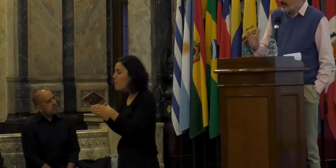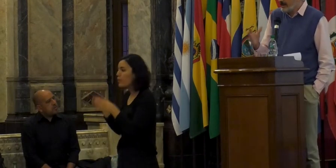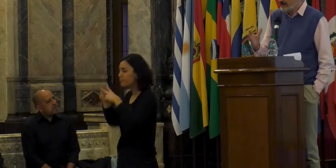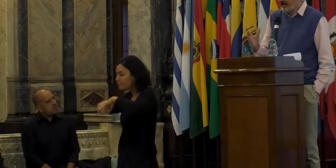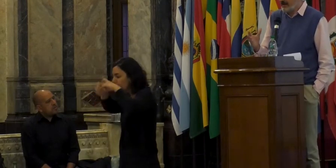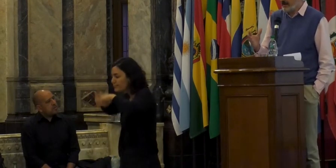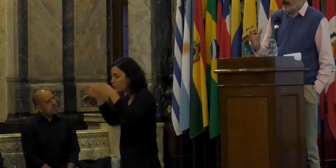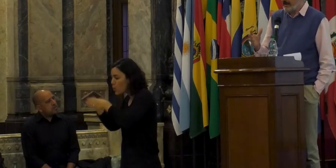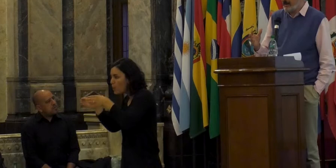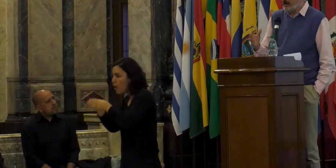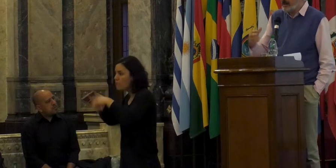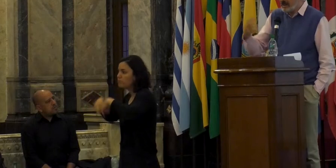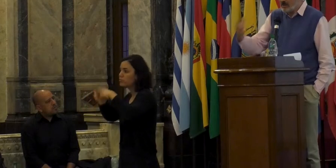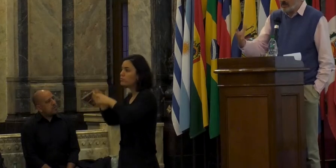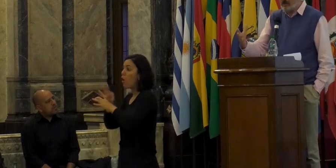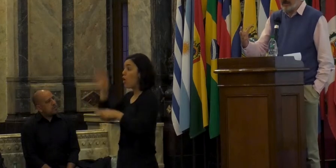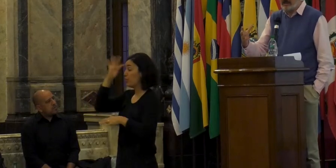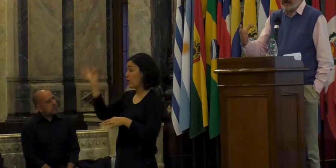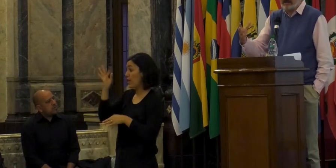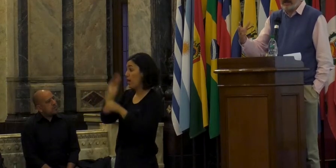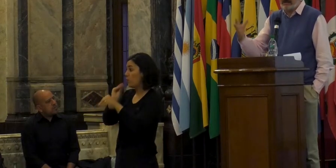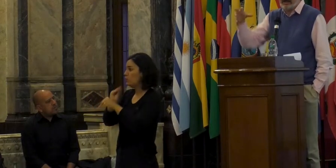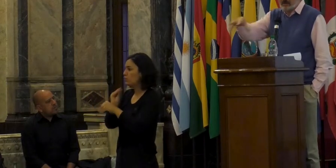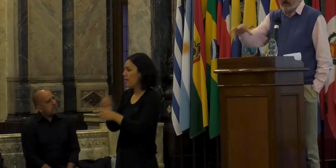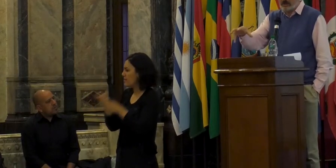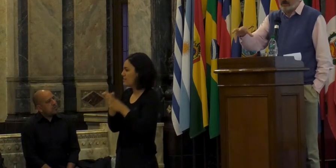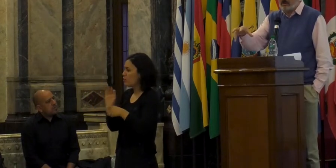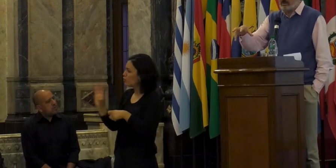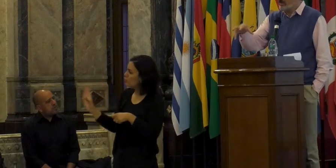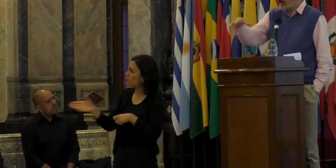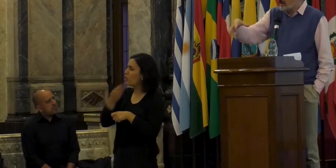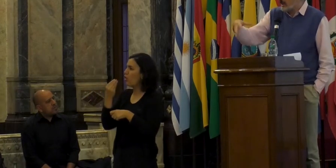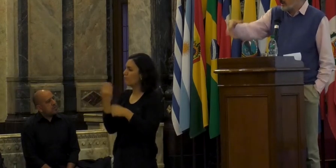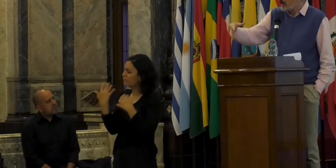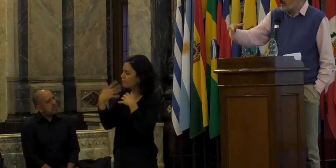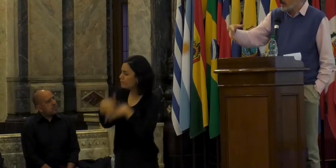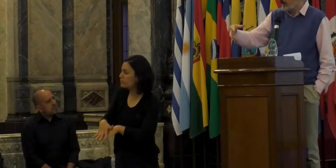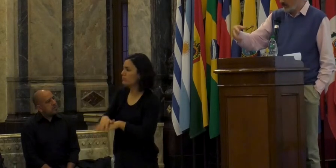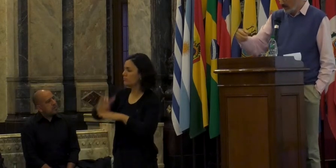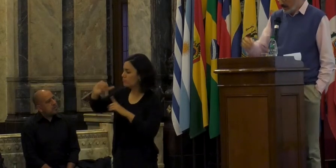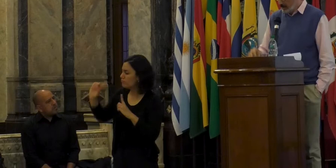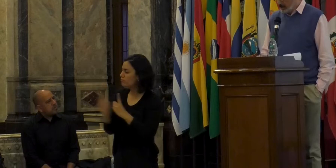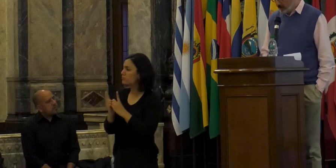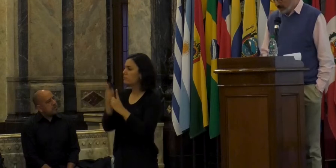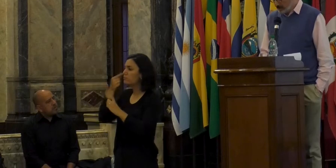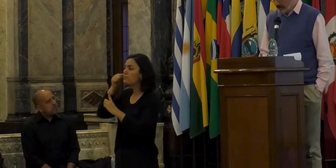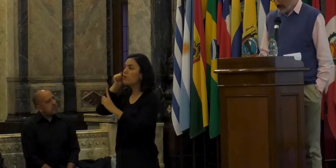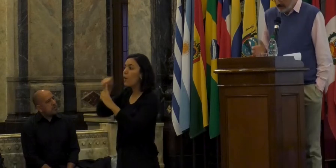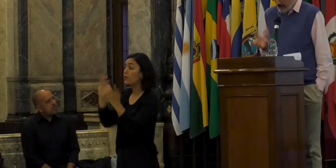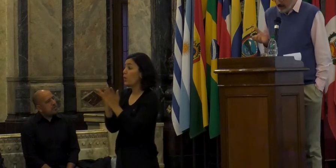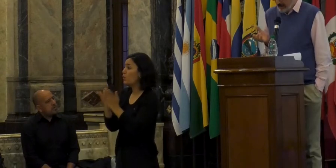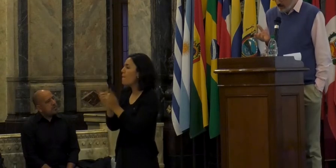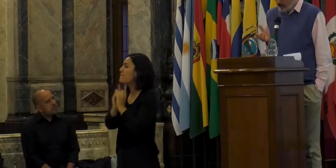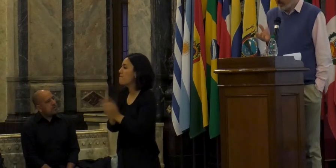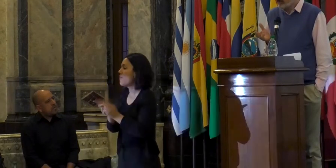que es teoría de la cultura. Necesitas tener todo eso concentrado en el mismo objeto. Y por tanto